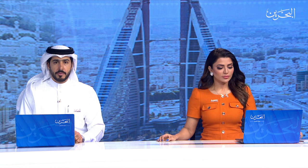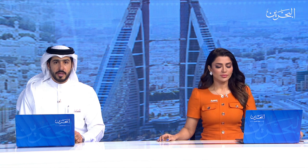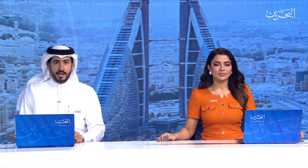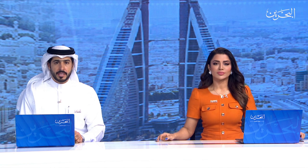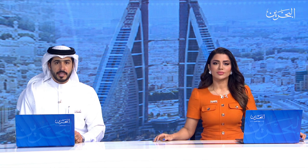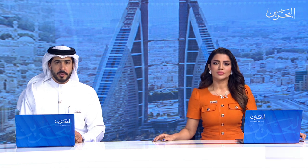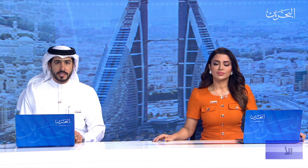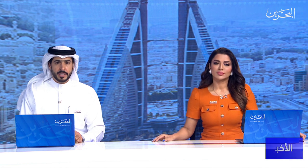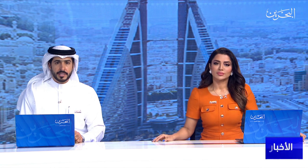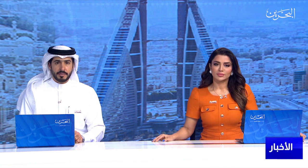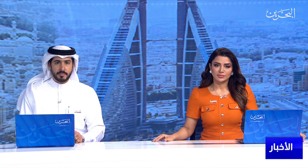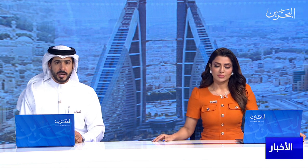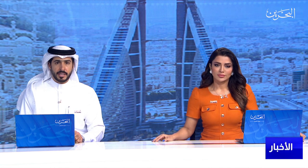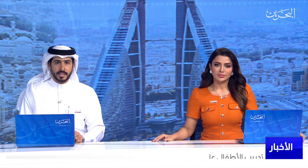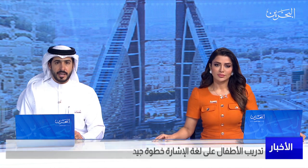ضمن فعاليات مهرجان صيف البحرين